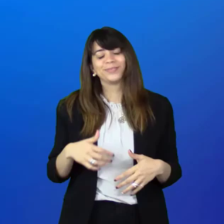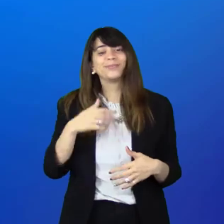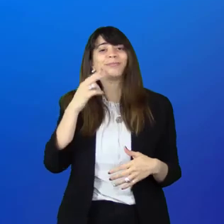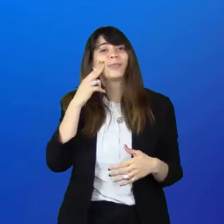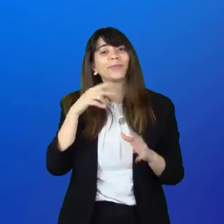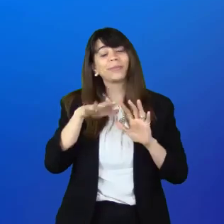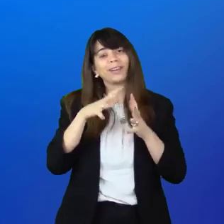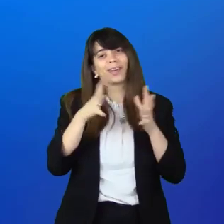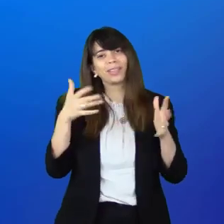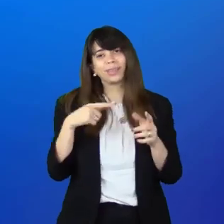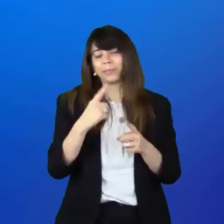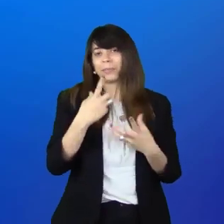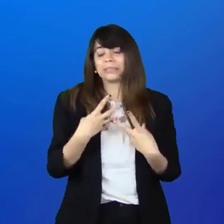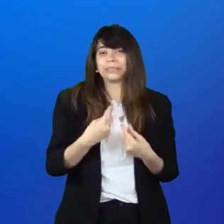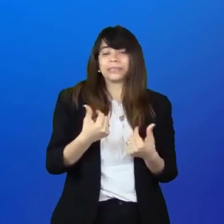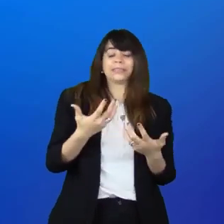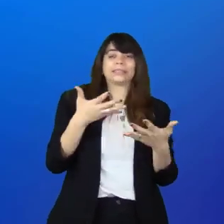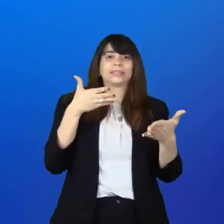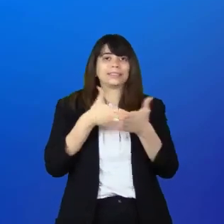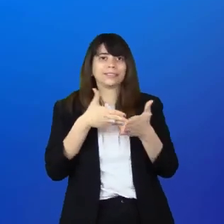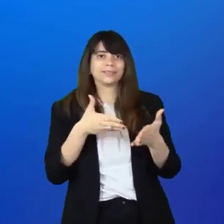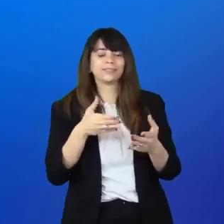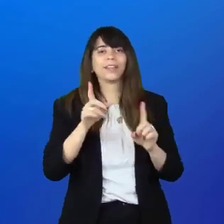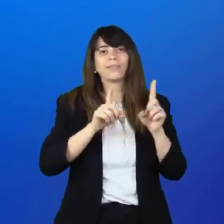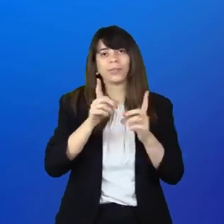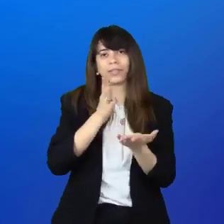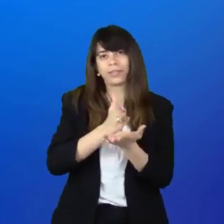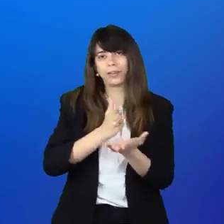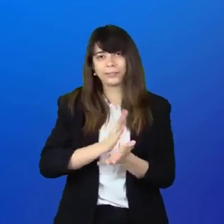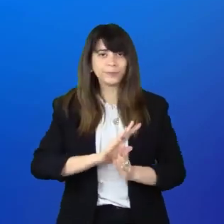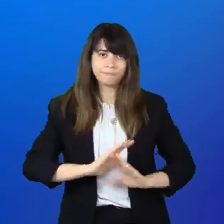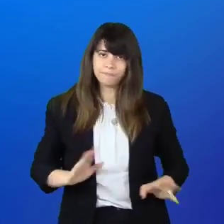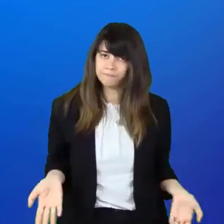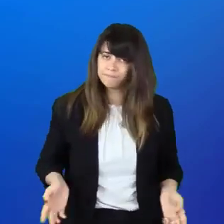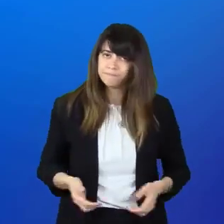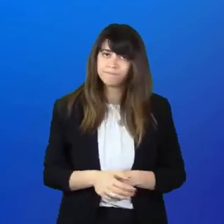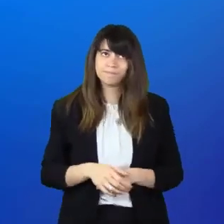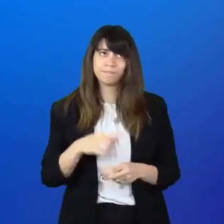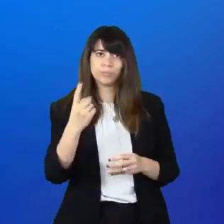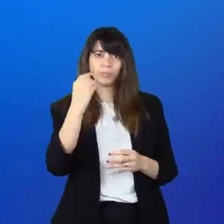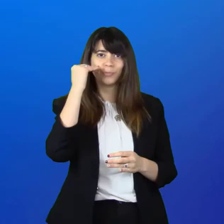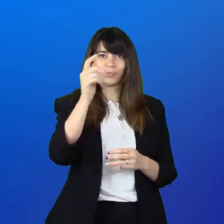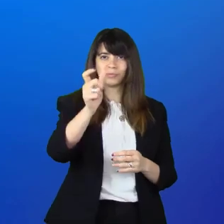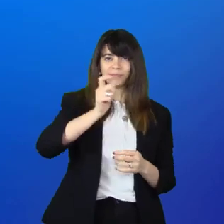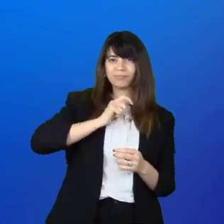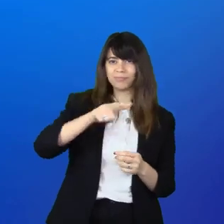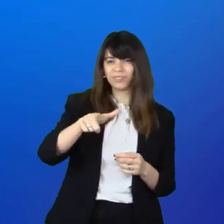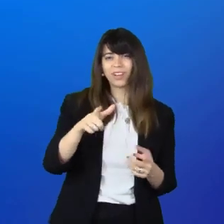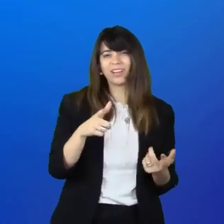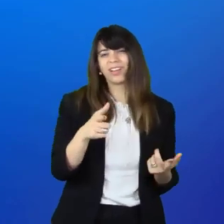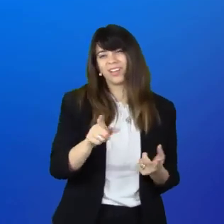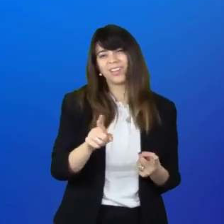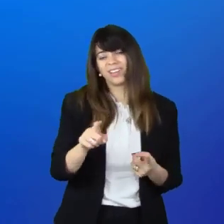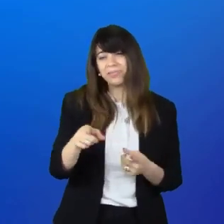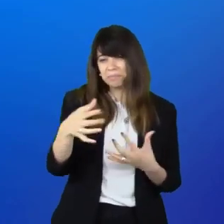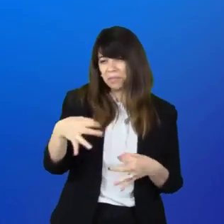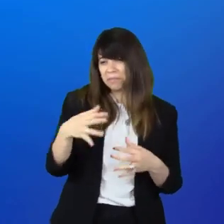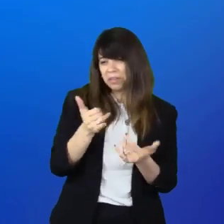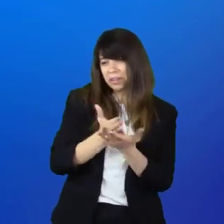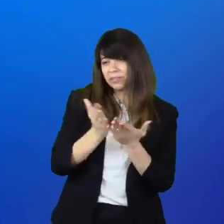universidad. Fue un problema muy grande, fue la primera vez que sentí una barrera así de grande fue en la Facultad de Derecho. Un docente me dijo